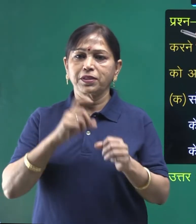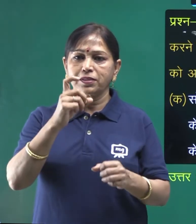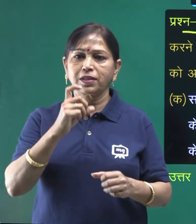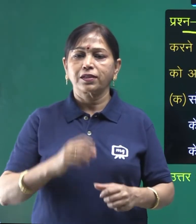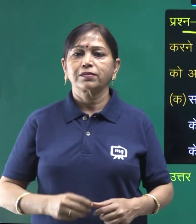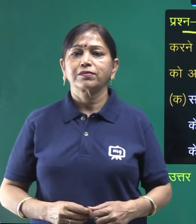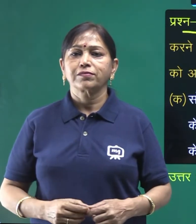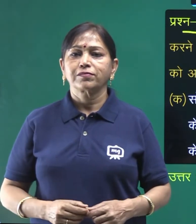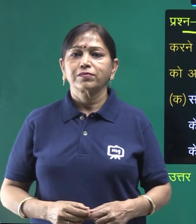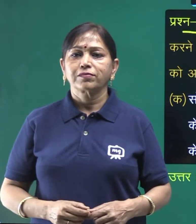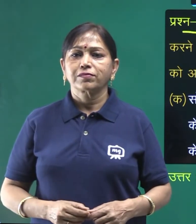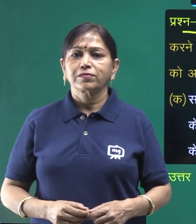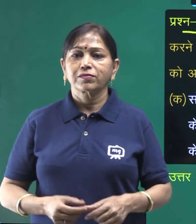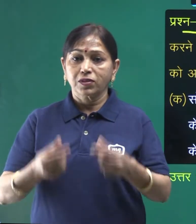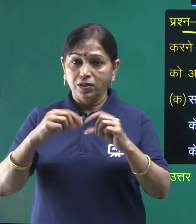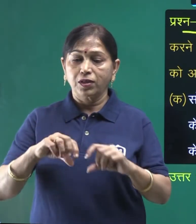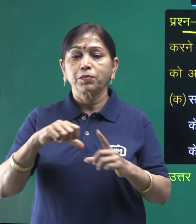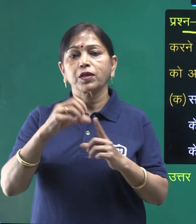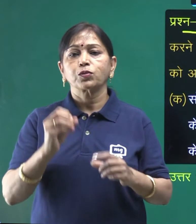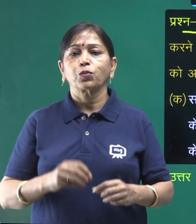7 निम्नलिखित को